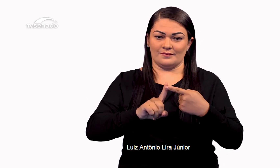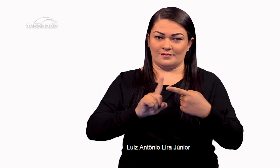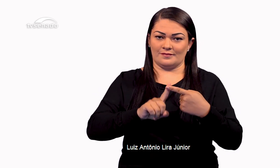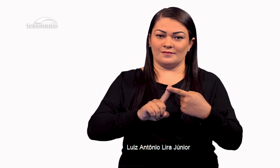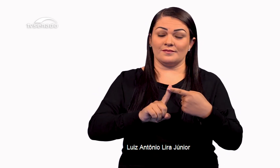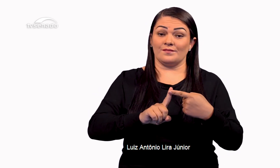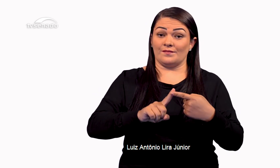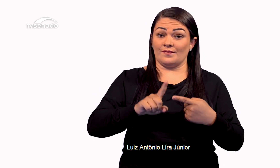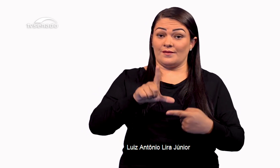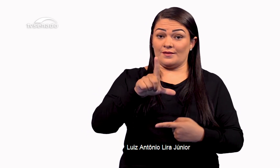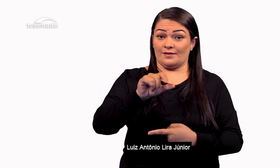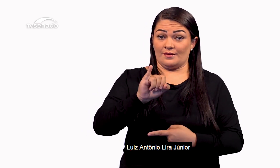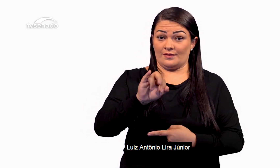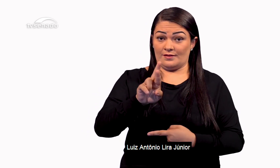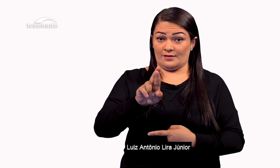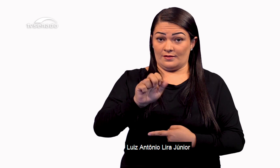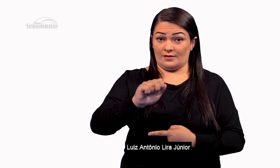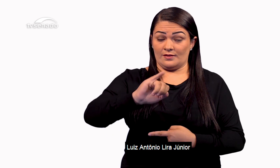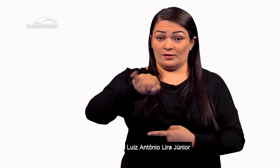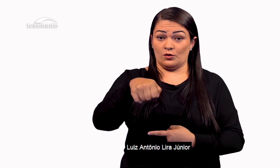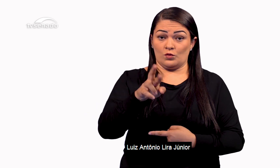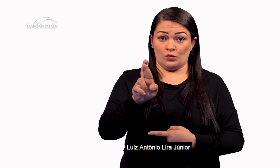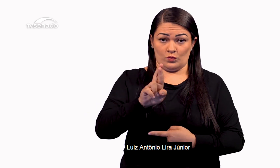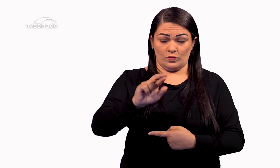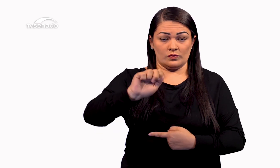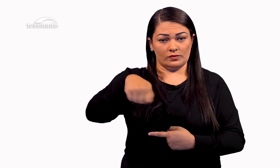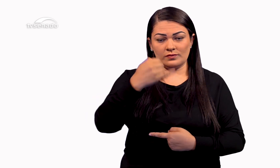luiz antônio lira júnior